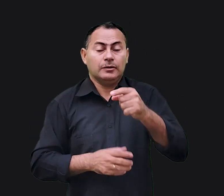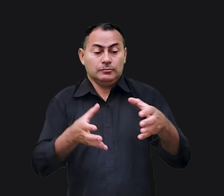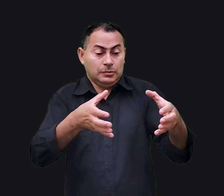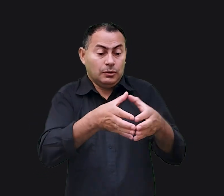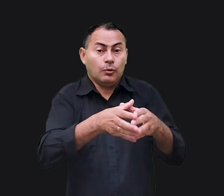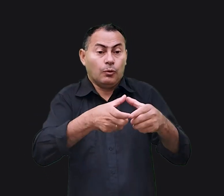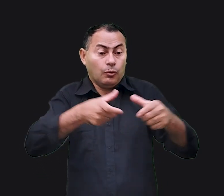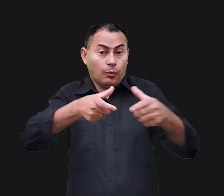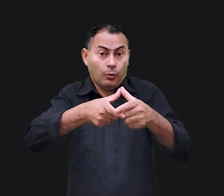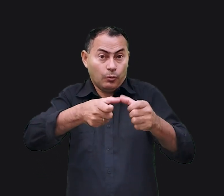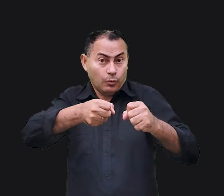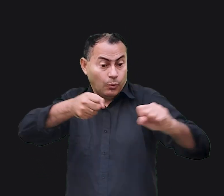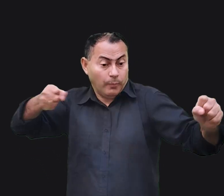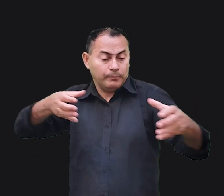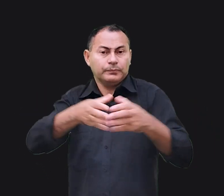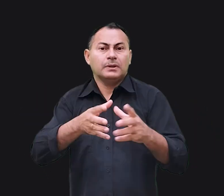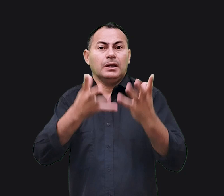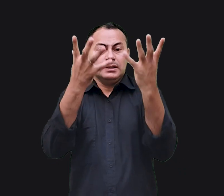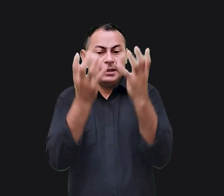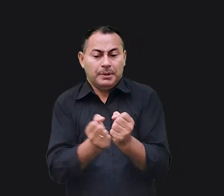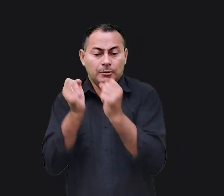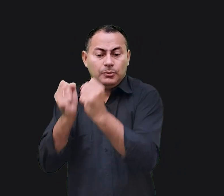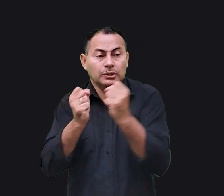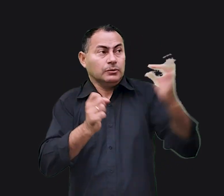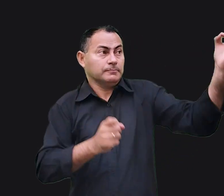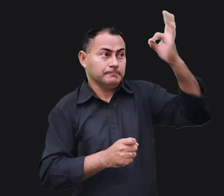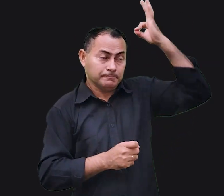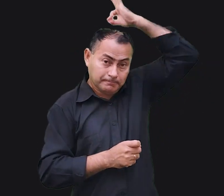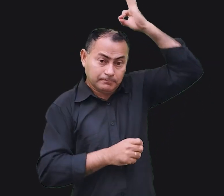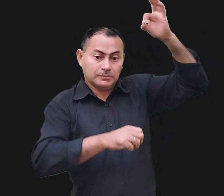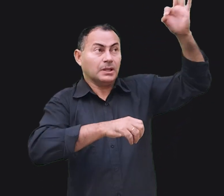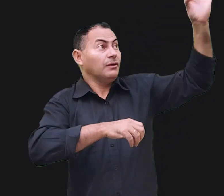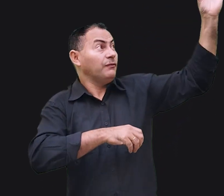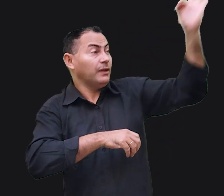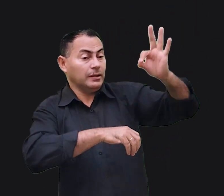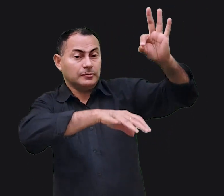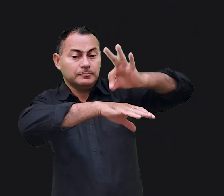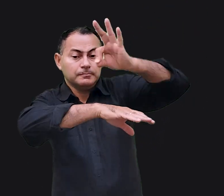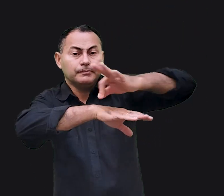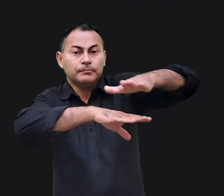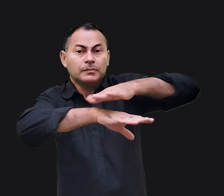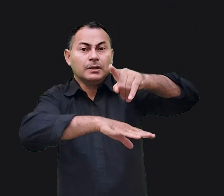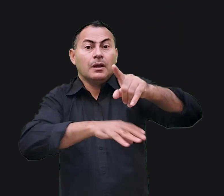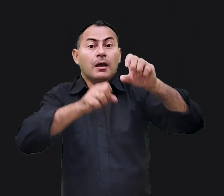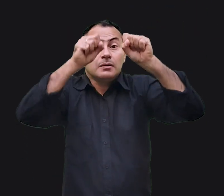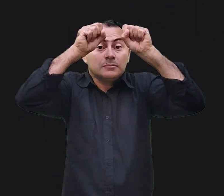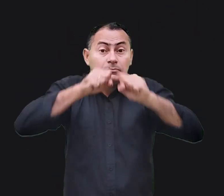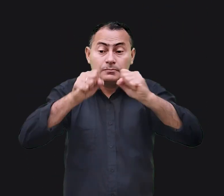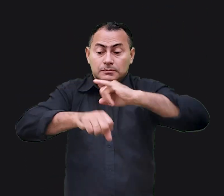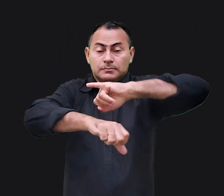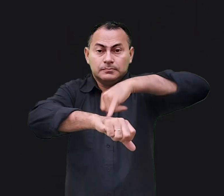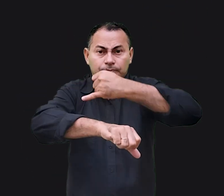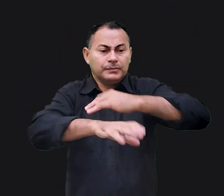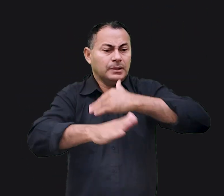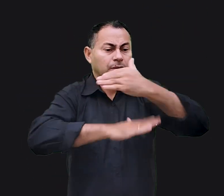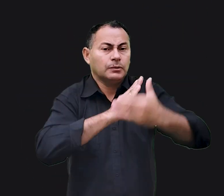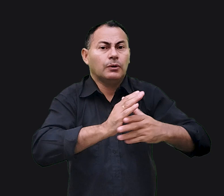comissão. Mas receberão poder quando o Espírito Santo descer sobre vocês, e serão minhas testemunhas em Jerusalém, em toda a